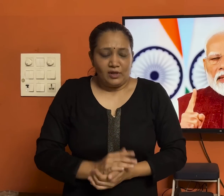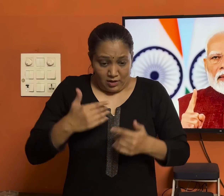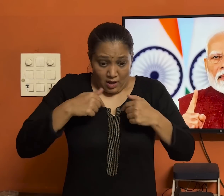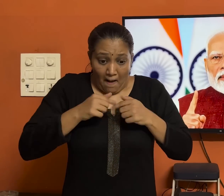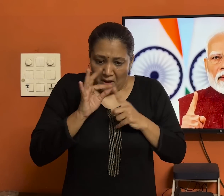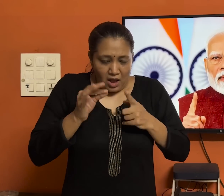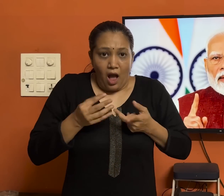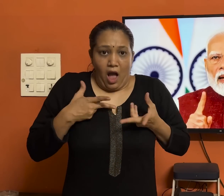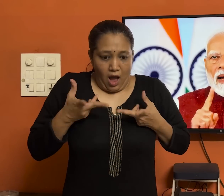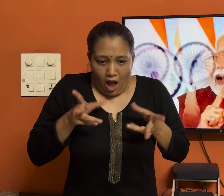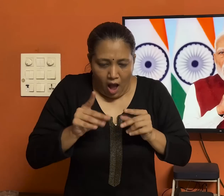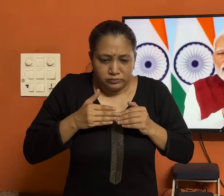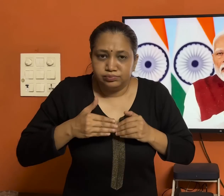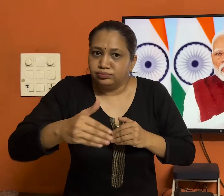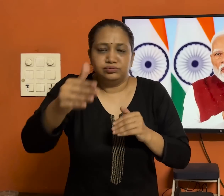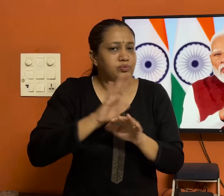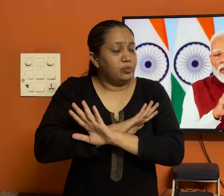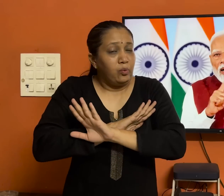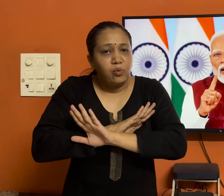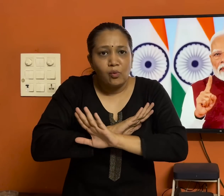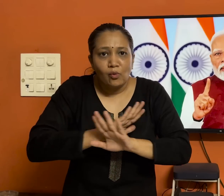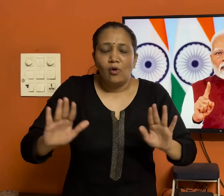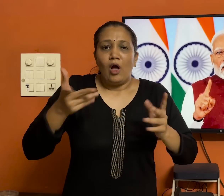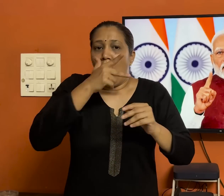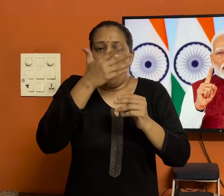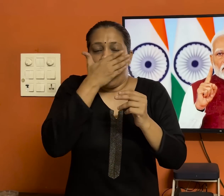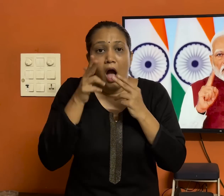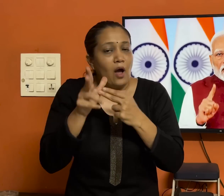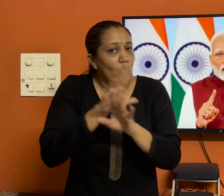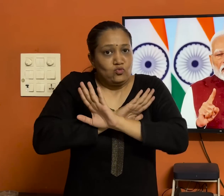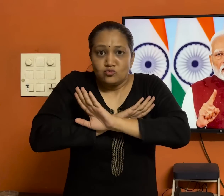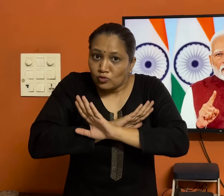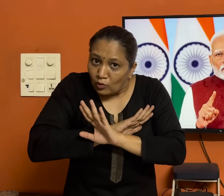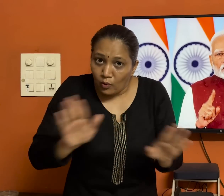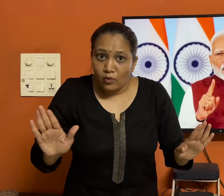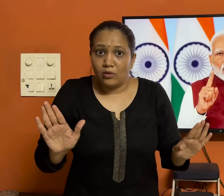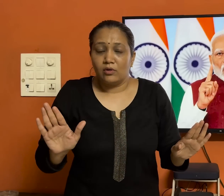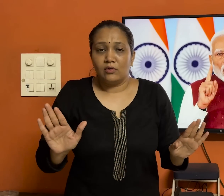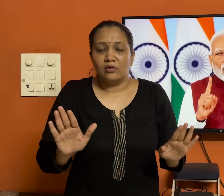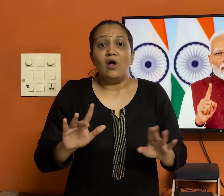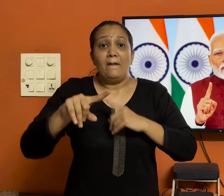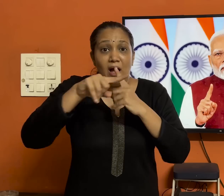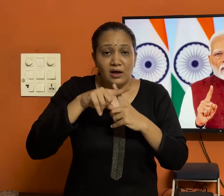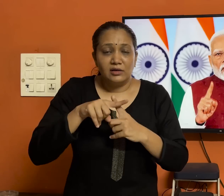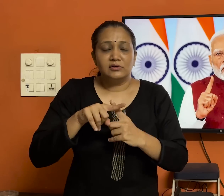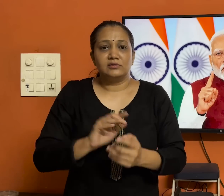ओर से आगे कोई आतंकी गतिविधि